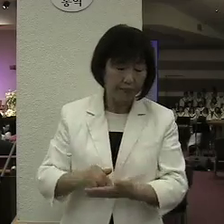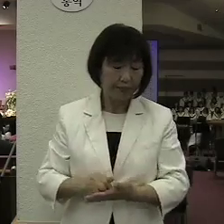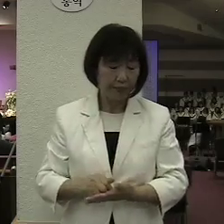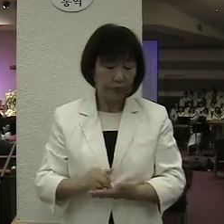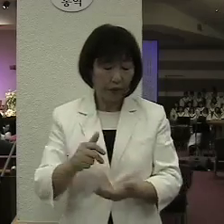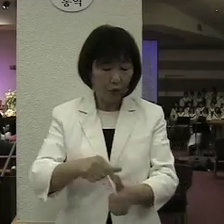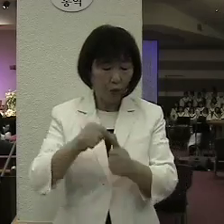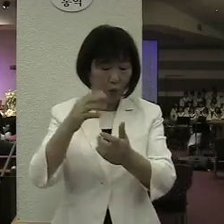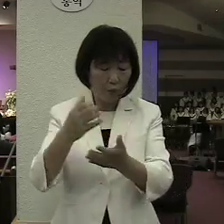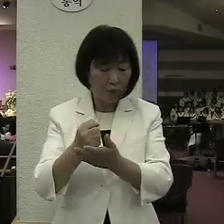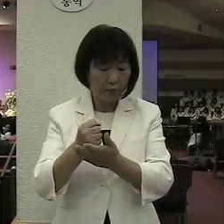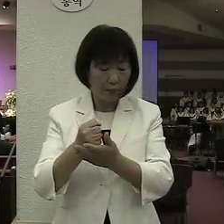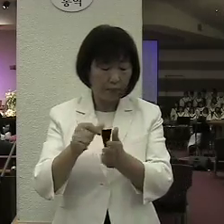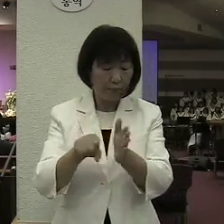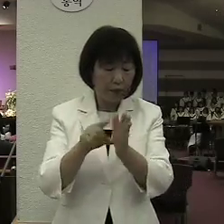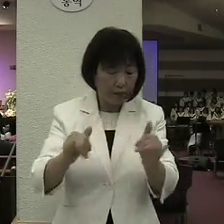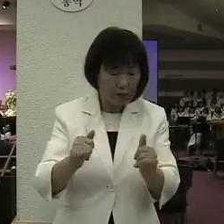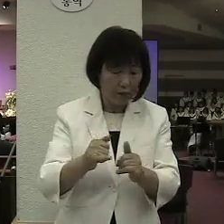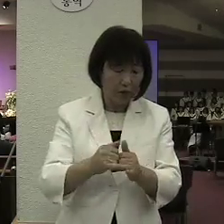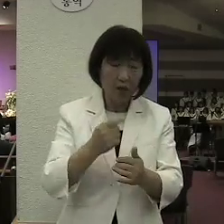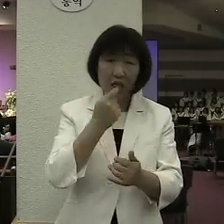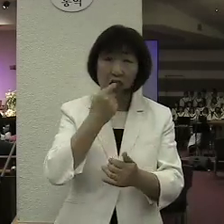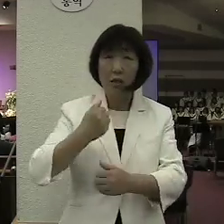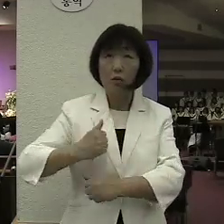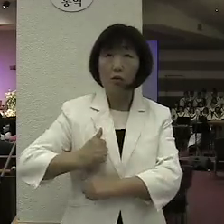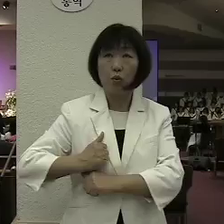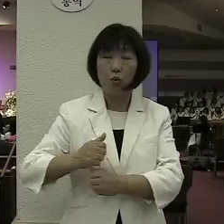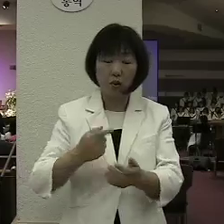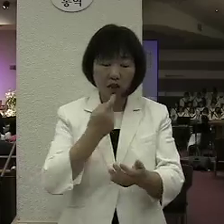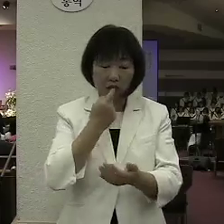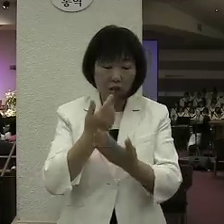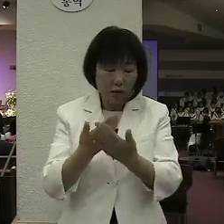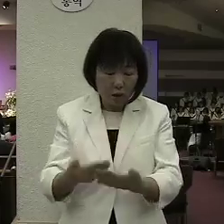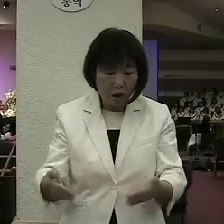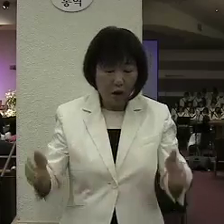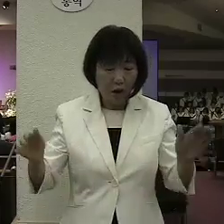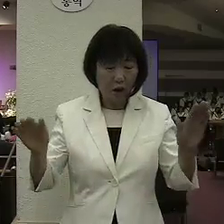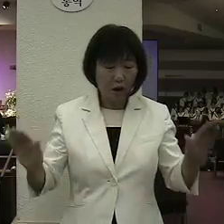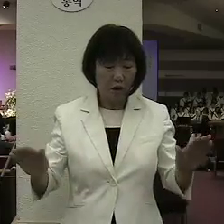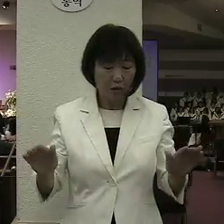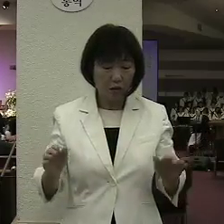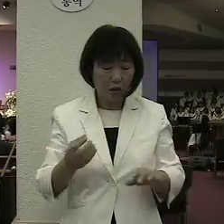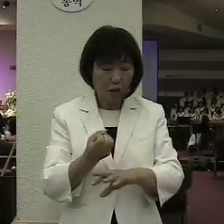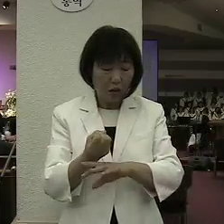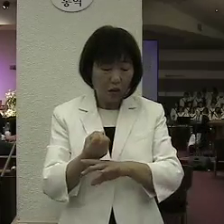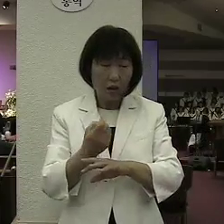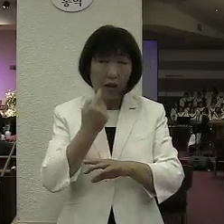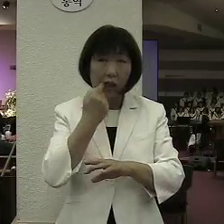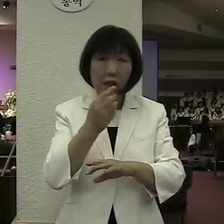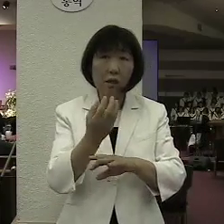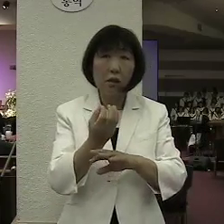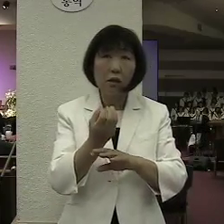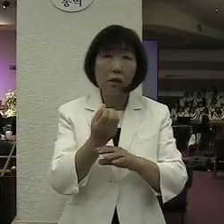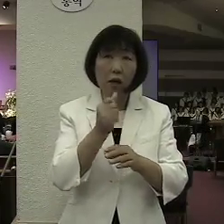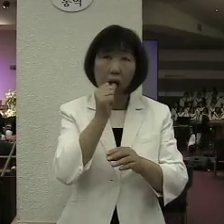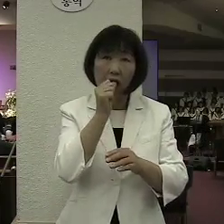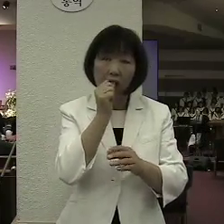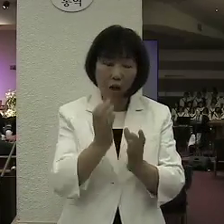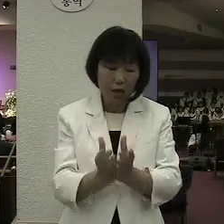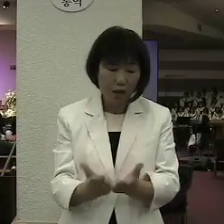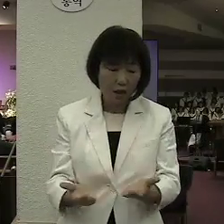성도의 기도들이라고 말씀을 하십니다. 여러분, 이거 엄청난 그림이에요. 예수님께서 합당하신 주님이